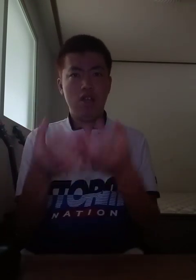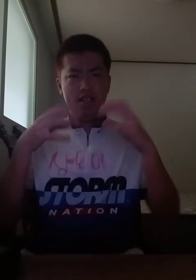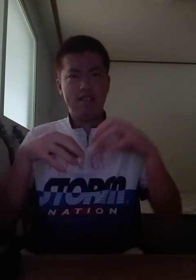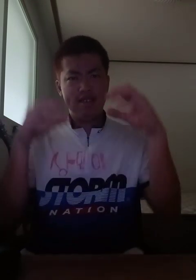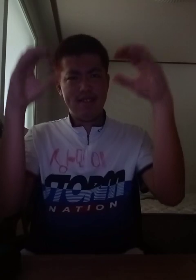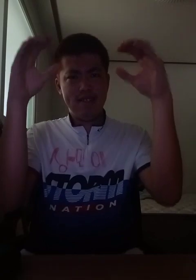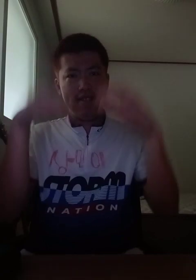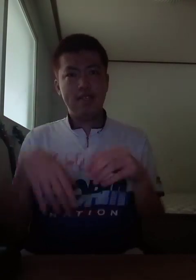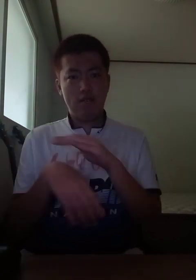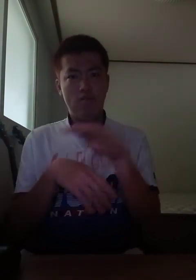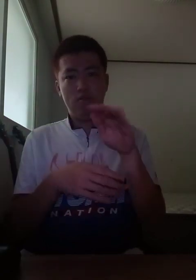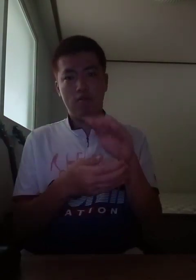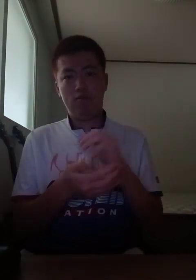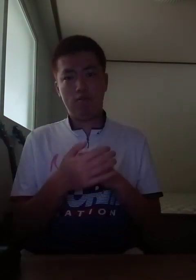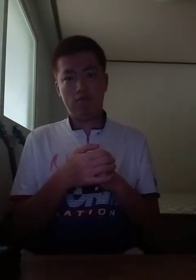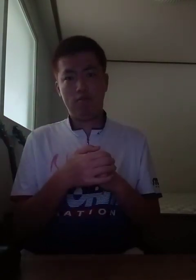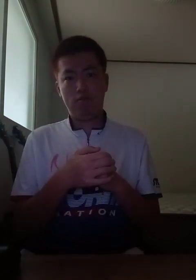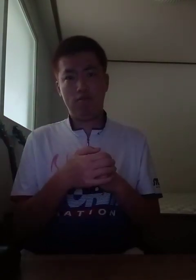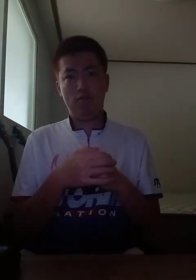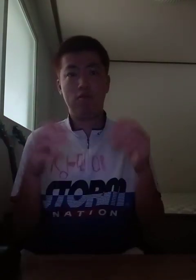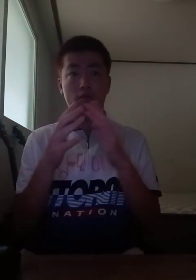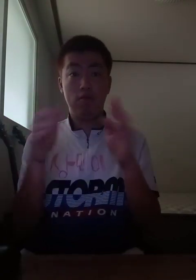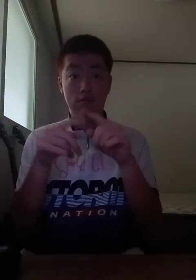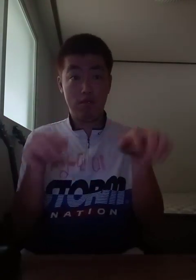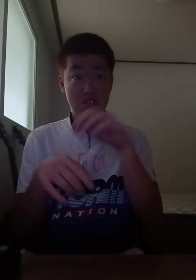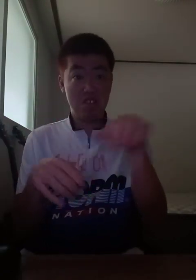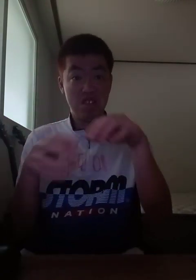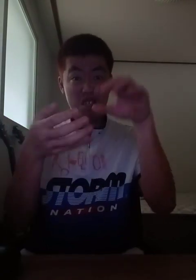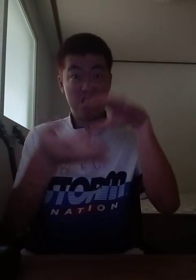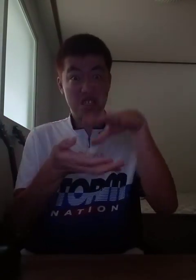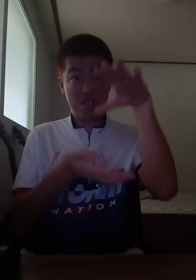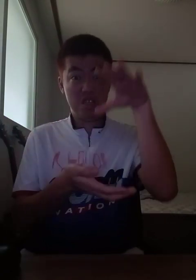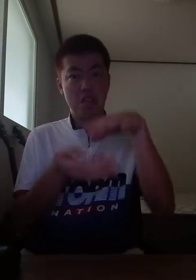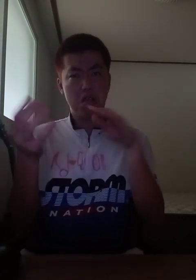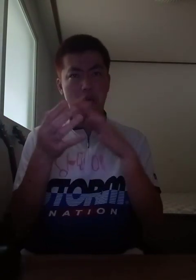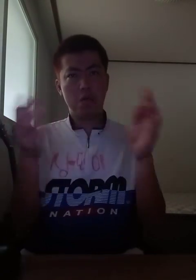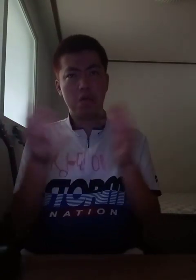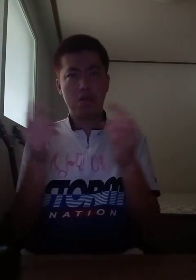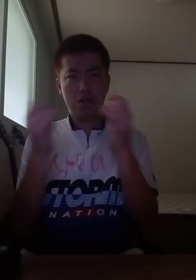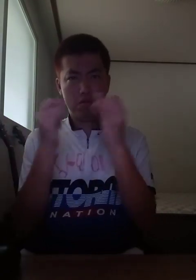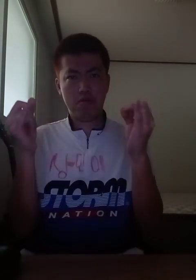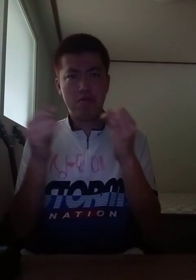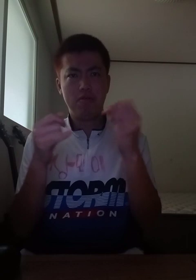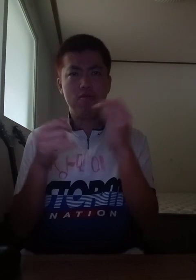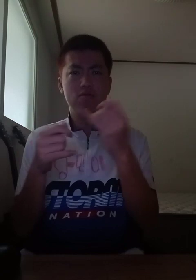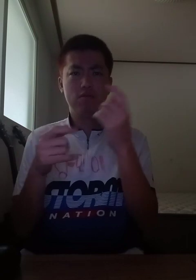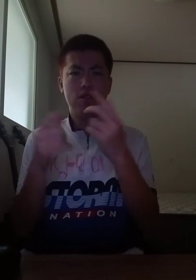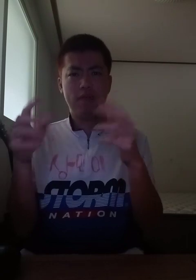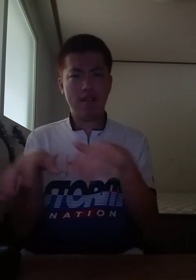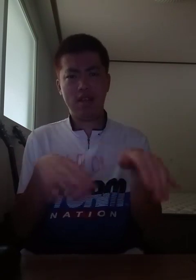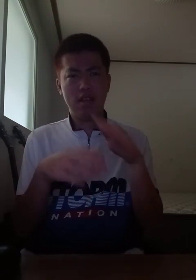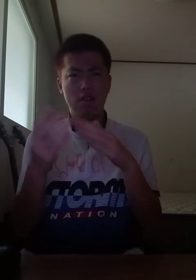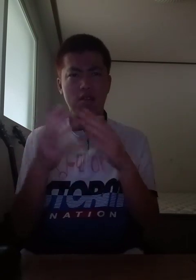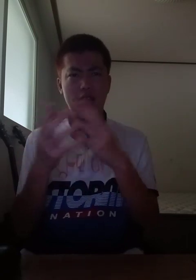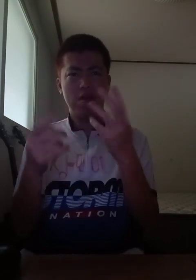더미가 가득 쌓여 있습니다. 옥상을 뒤덮은 쓰레기 더미는 위성사진에서도 보일 만큼 수년째 방치돼 쓰레기 매립장을